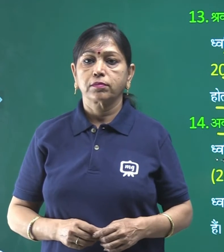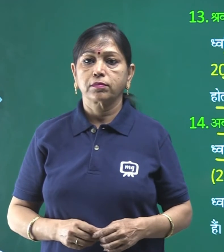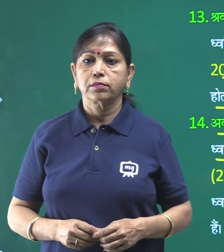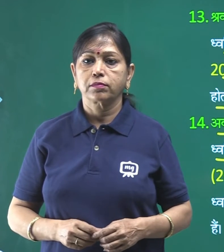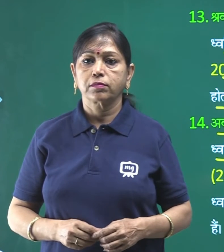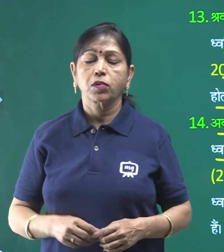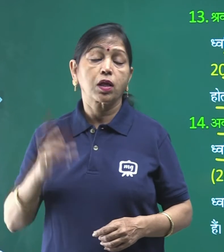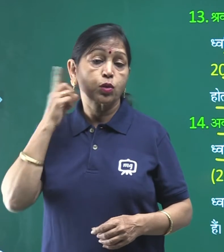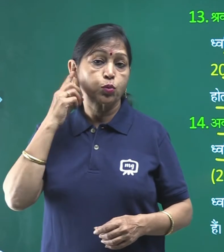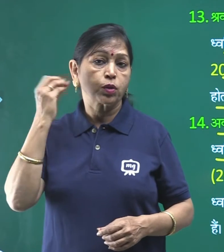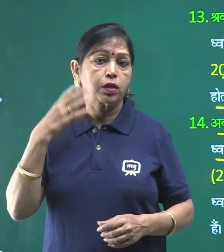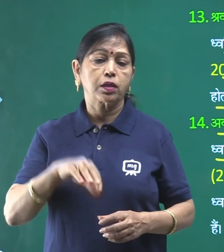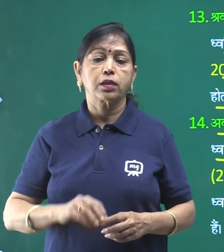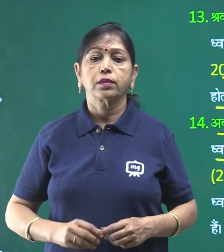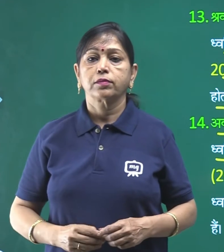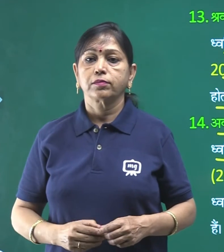ध्वनि की